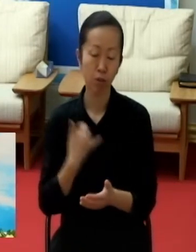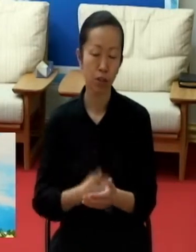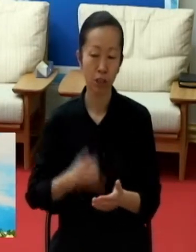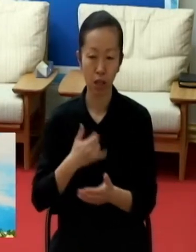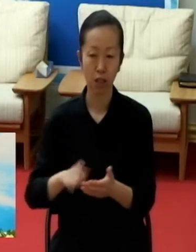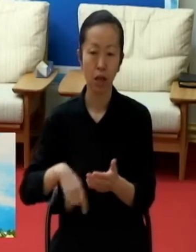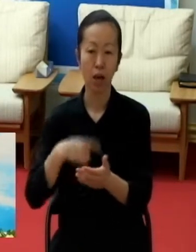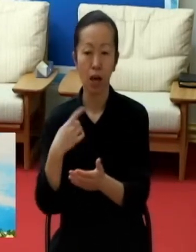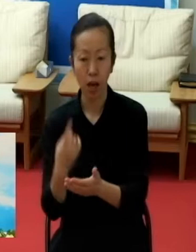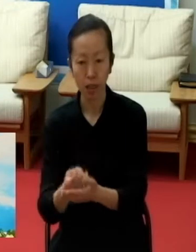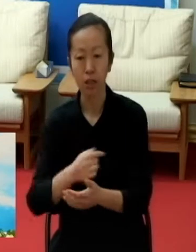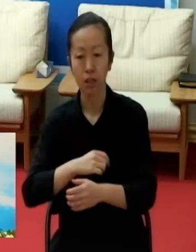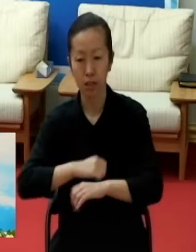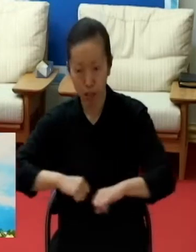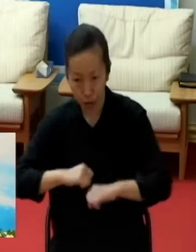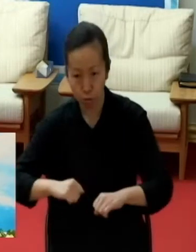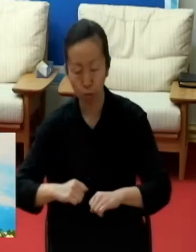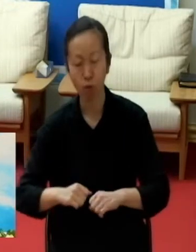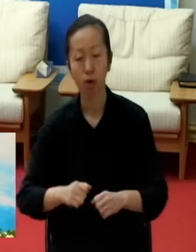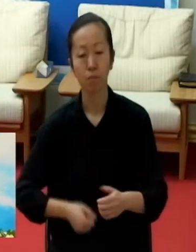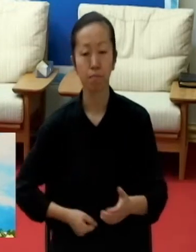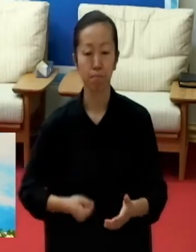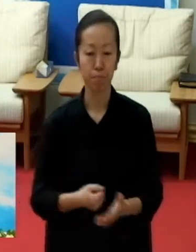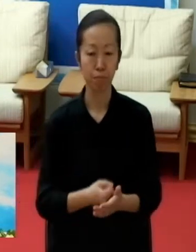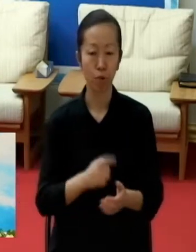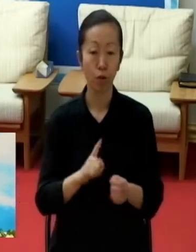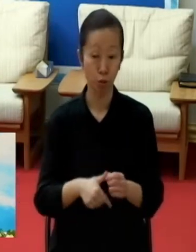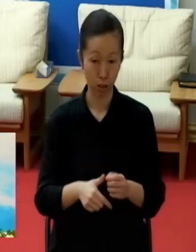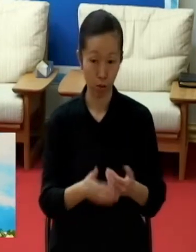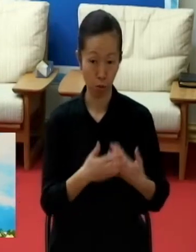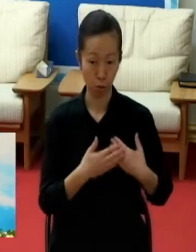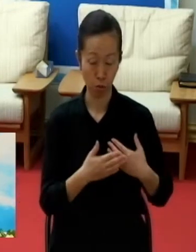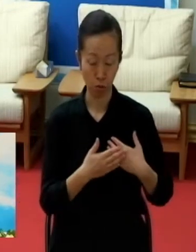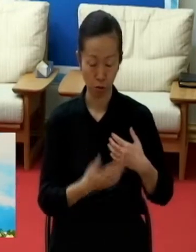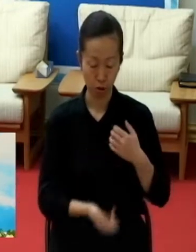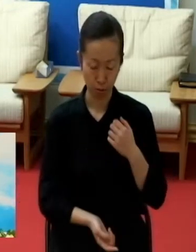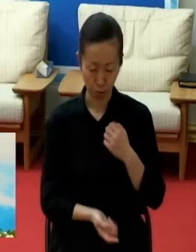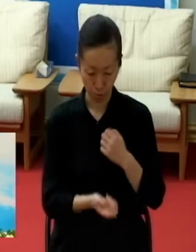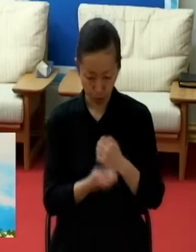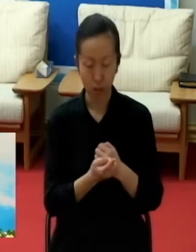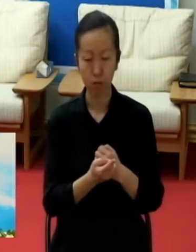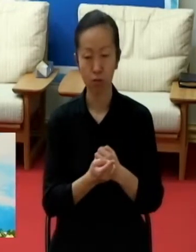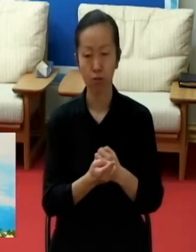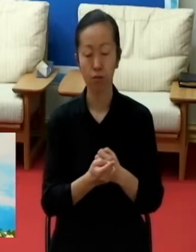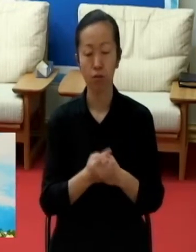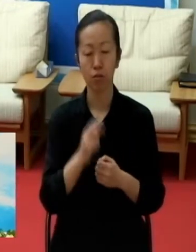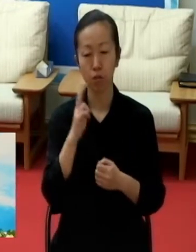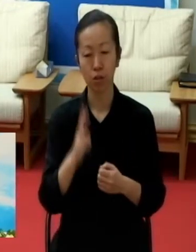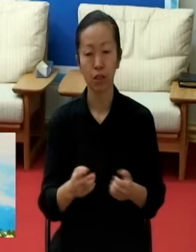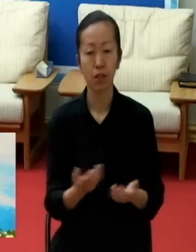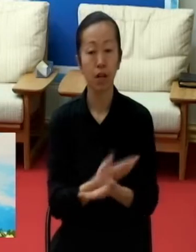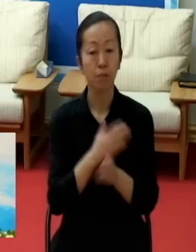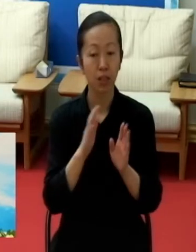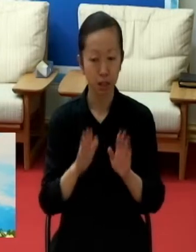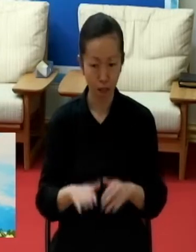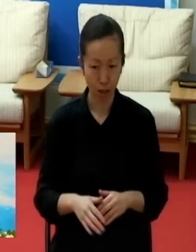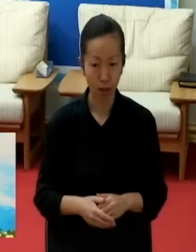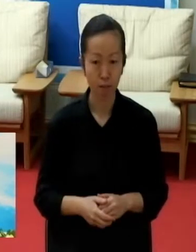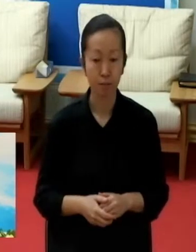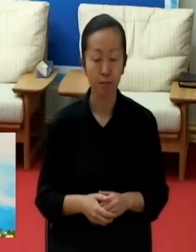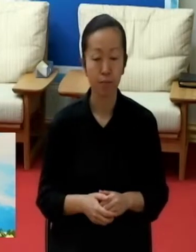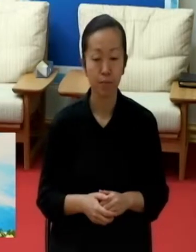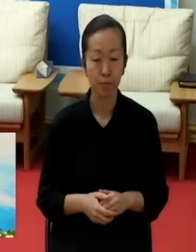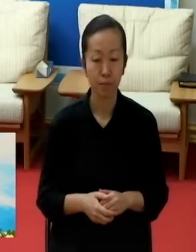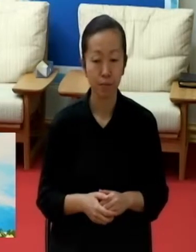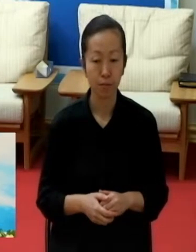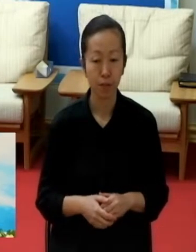마음이 들더라고요. そのような心が生じました。 모든 곳에는 서론, 본론,